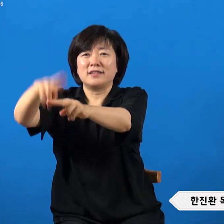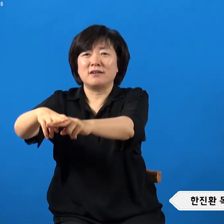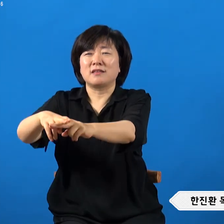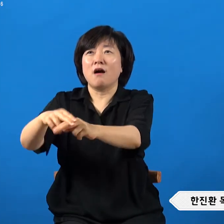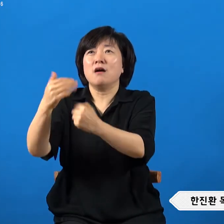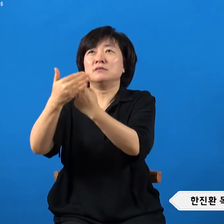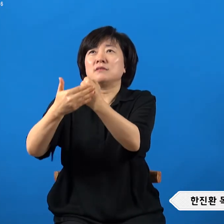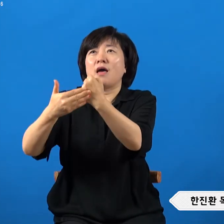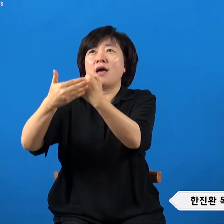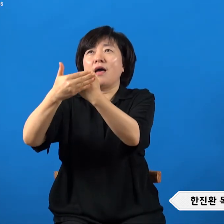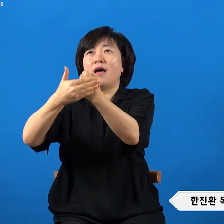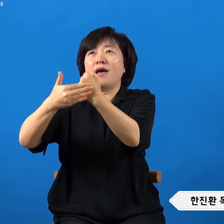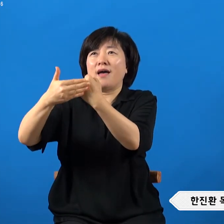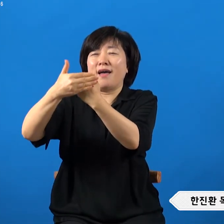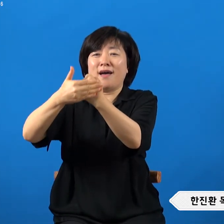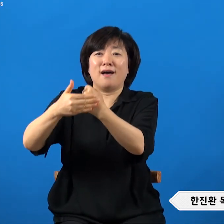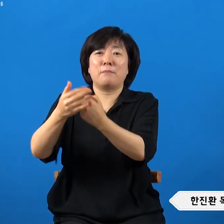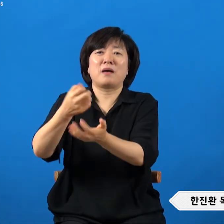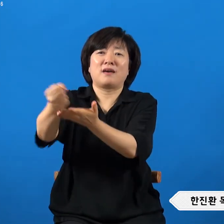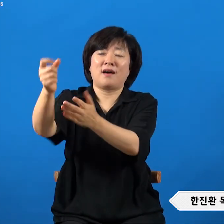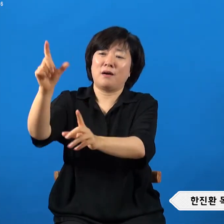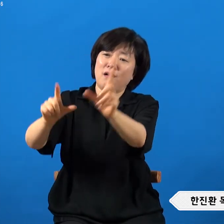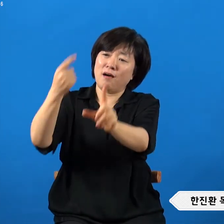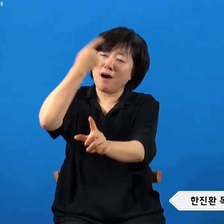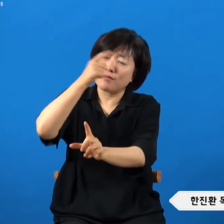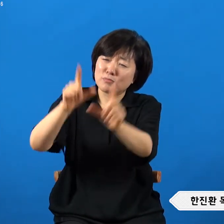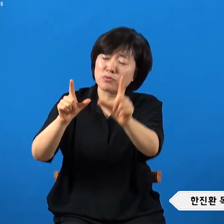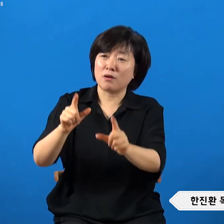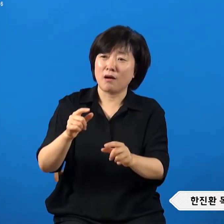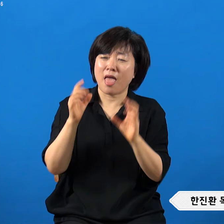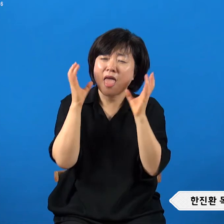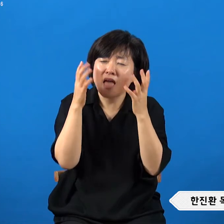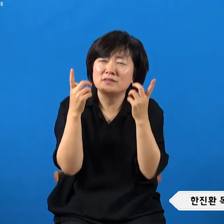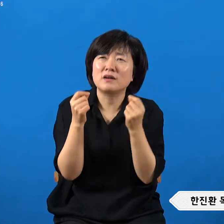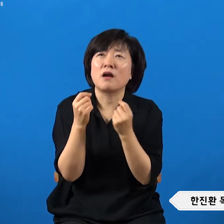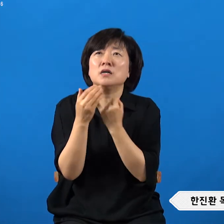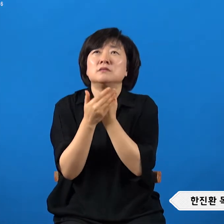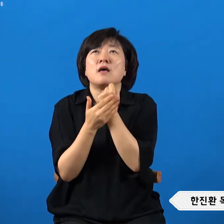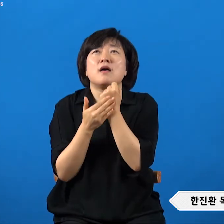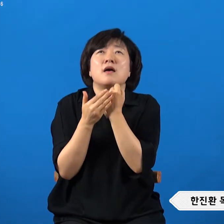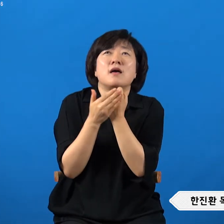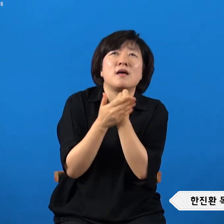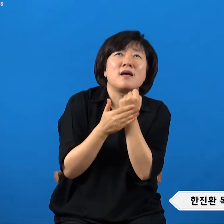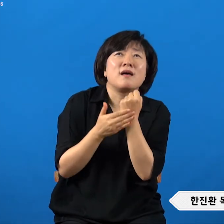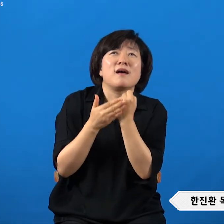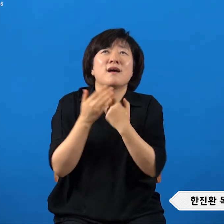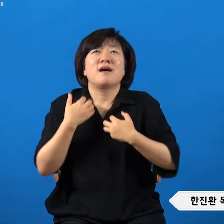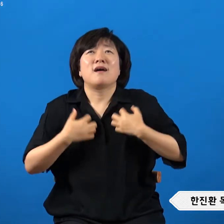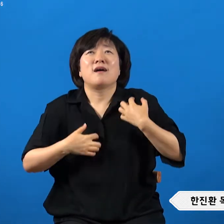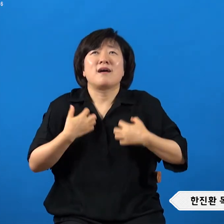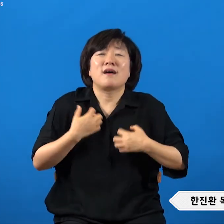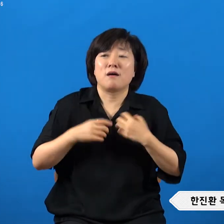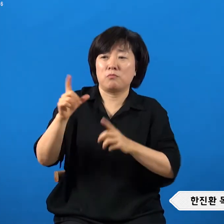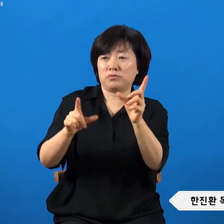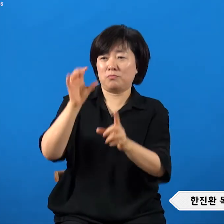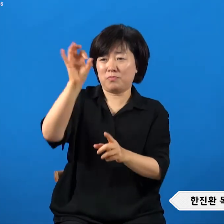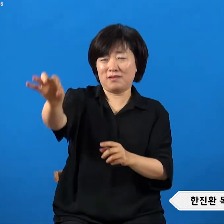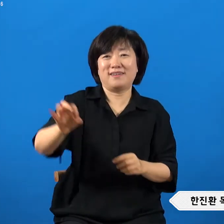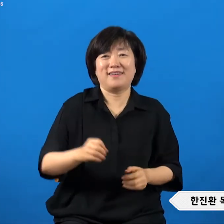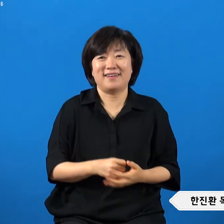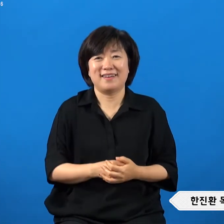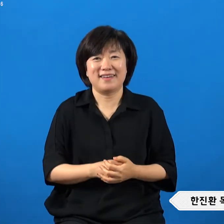받으시는지 표정을 보면 알 수 있지 않습니까? 그냥 어린아이처럼 은혜를 받으시고 기뻐하십니다.